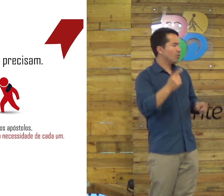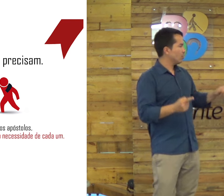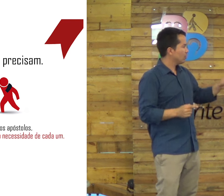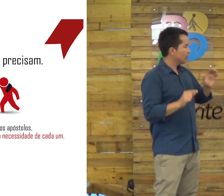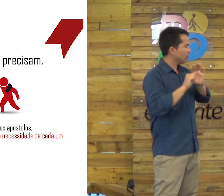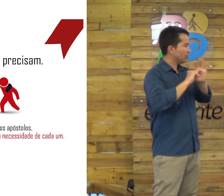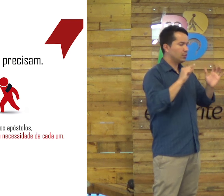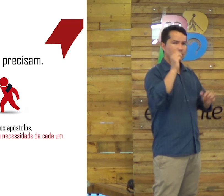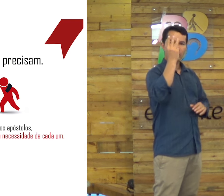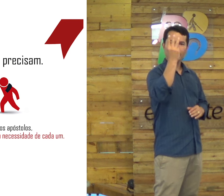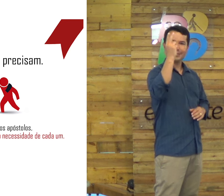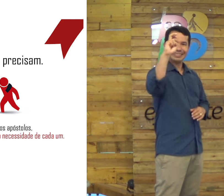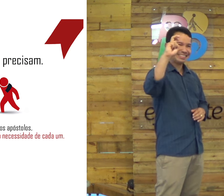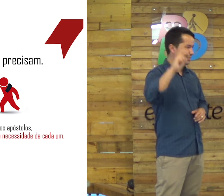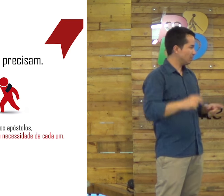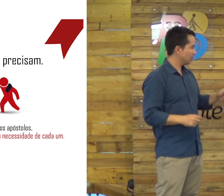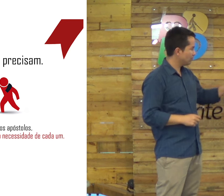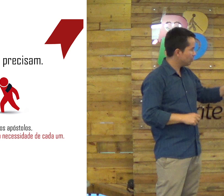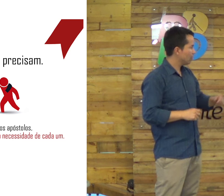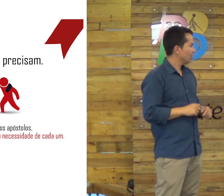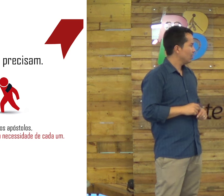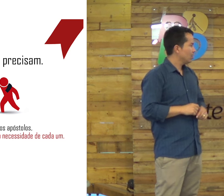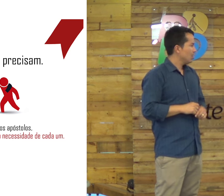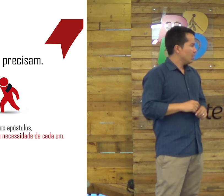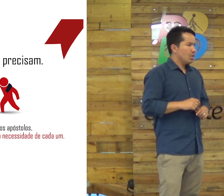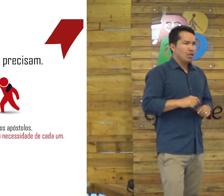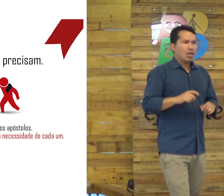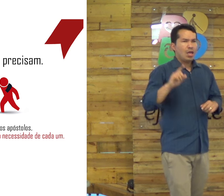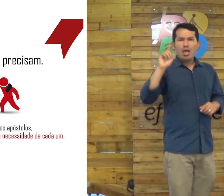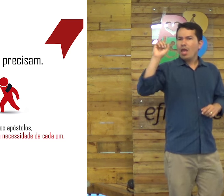O que nós podemos aprender também, no versículo 35 de Autos 4?